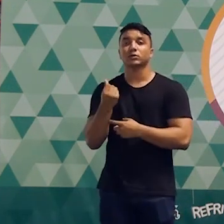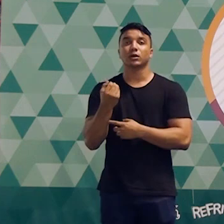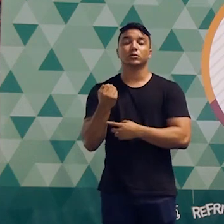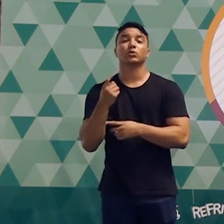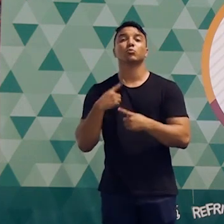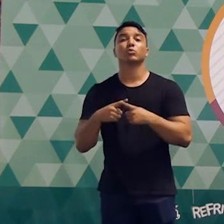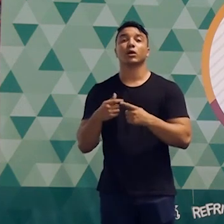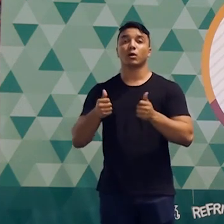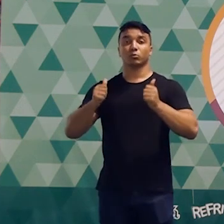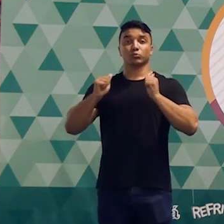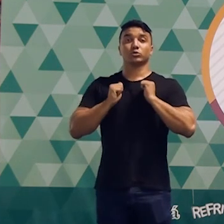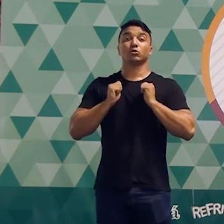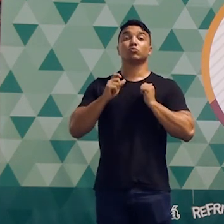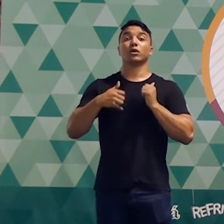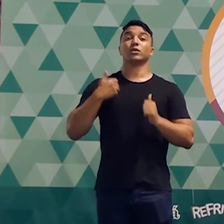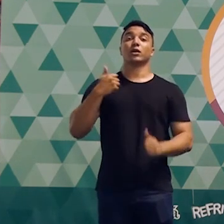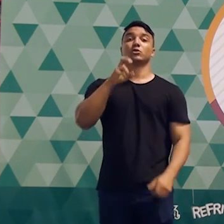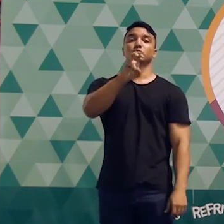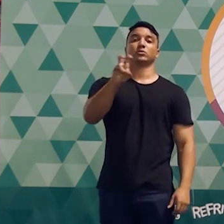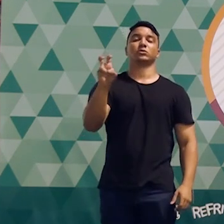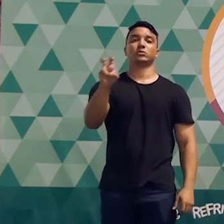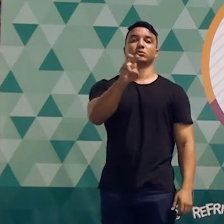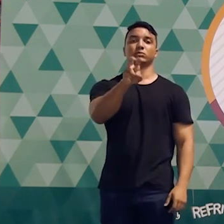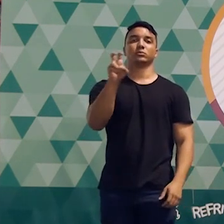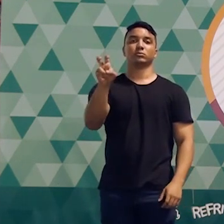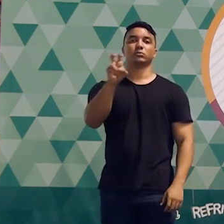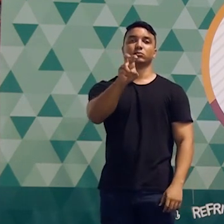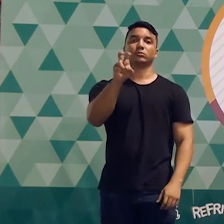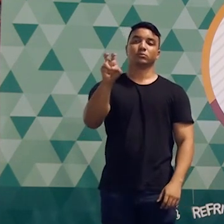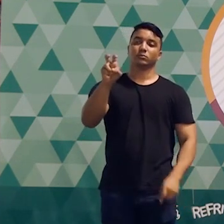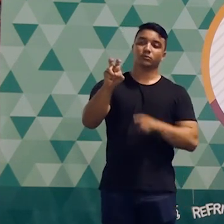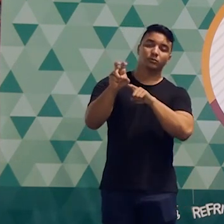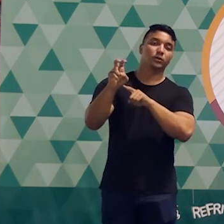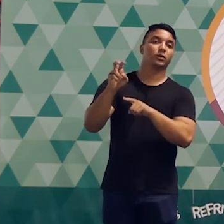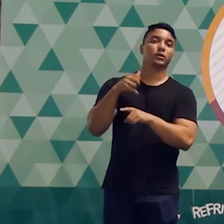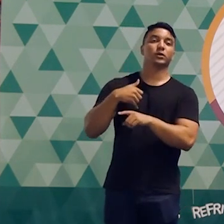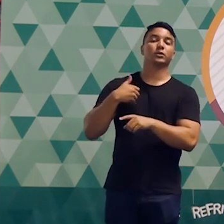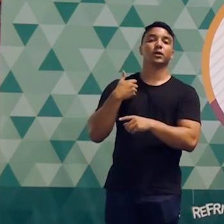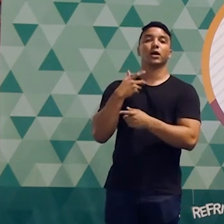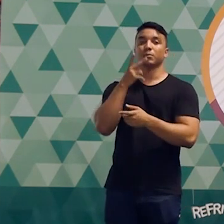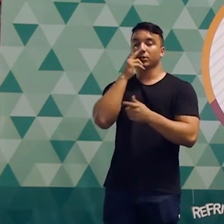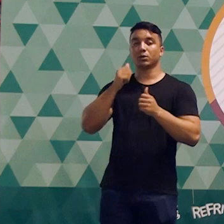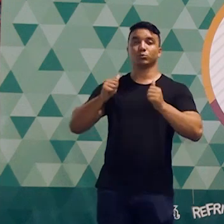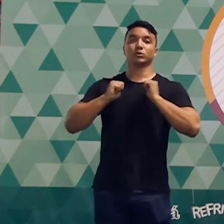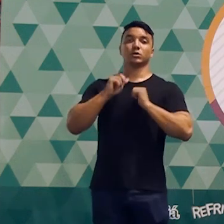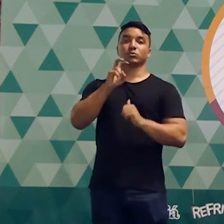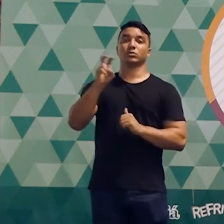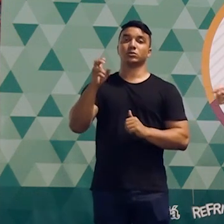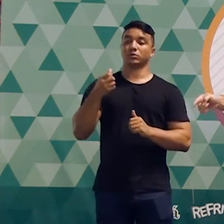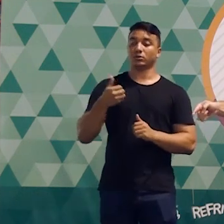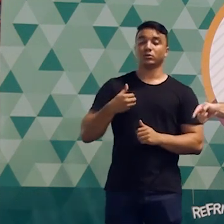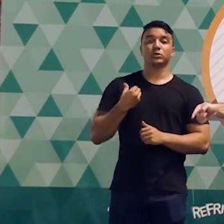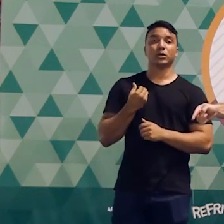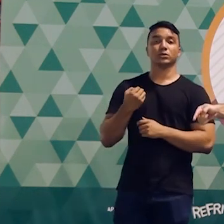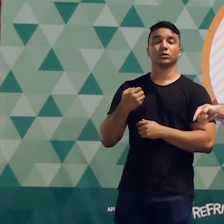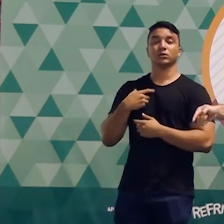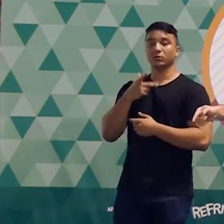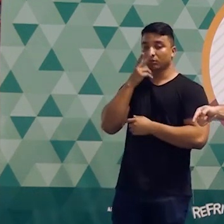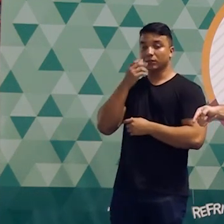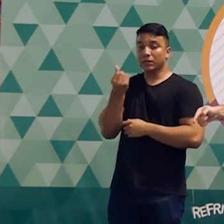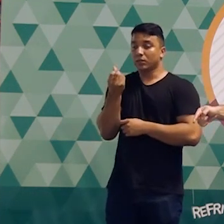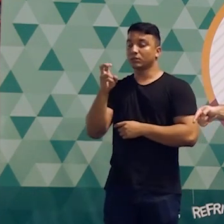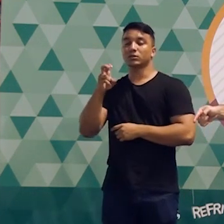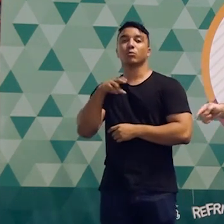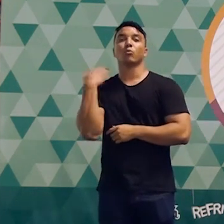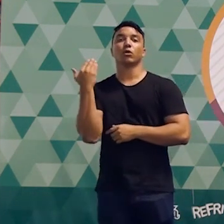se aposentado com 55. Certo? Ela estava se aposentando aos 55, 60 ela vivia um pouquinho mais, 65 ela